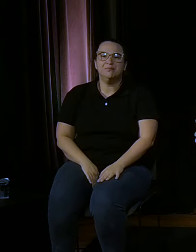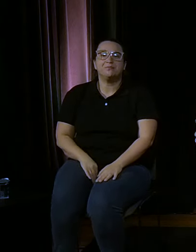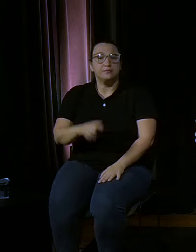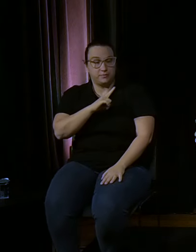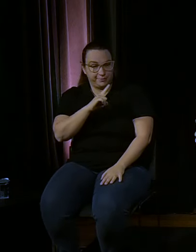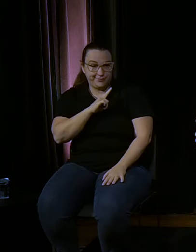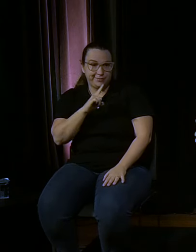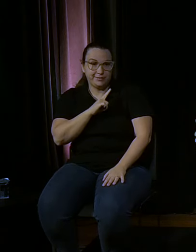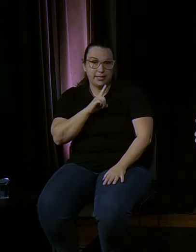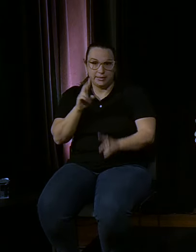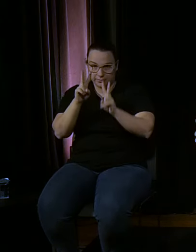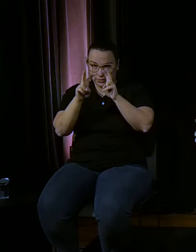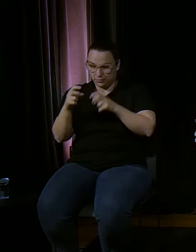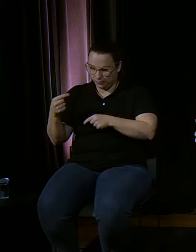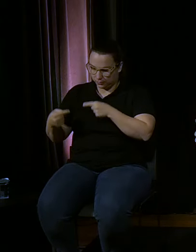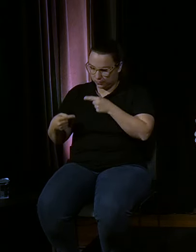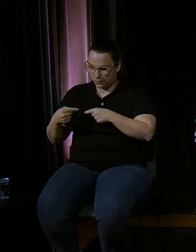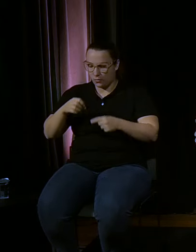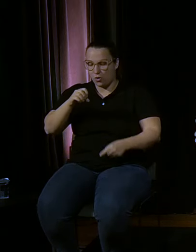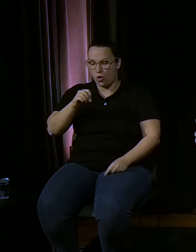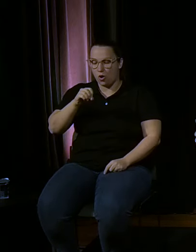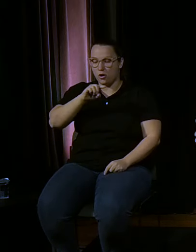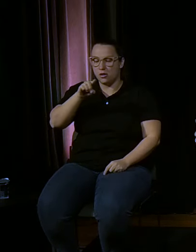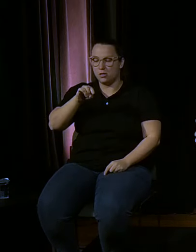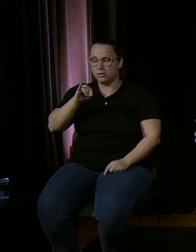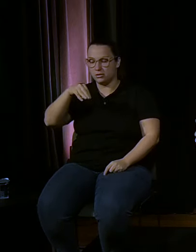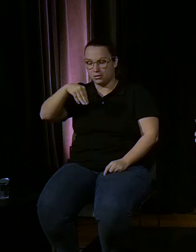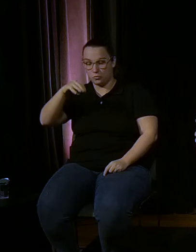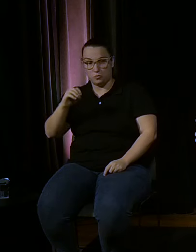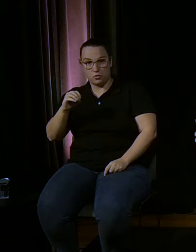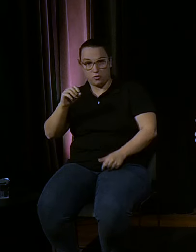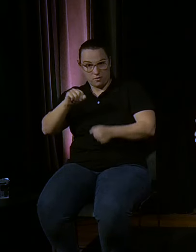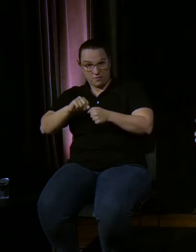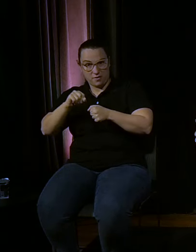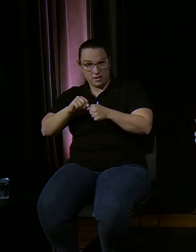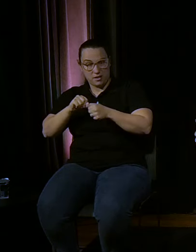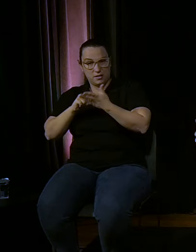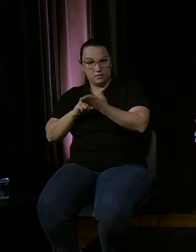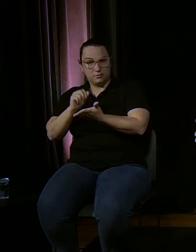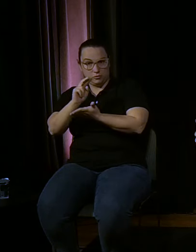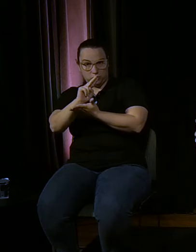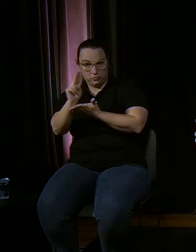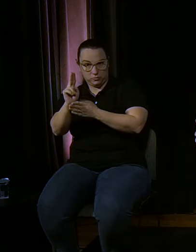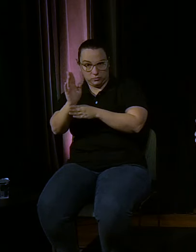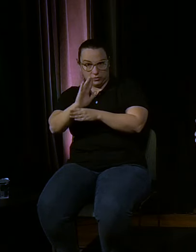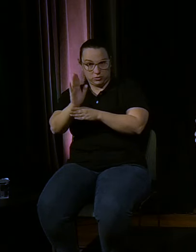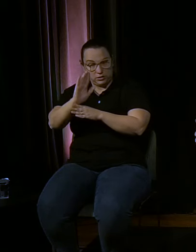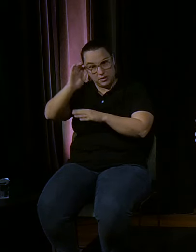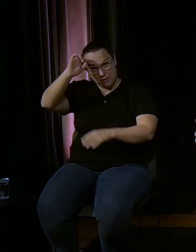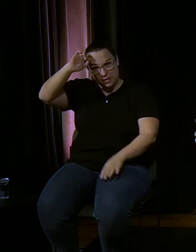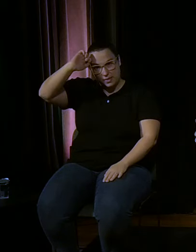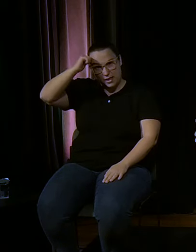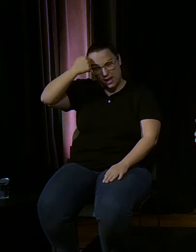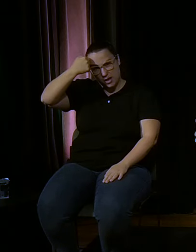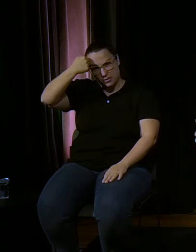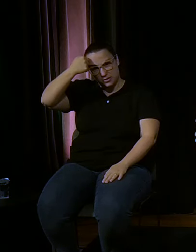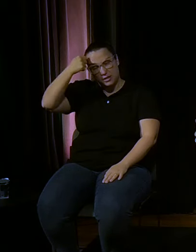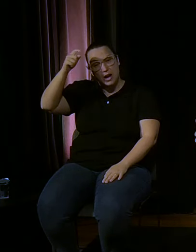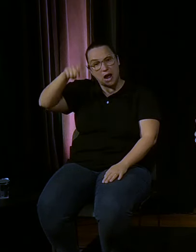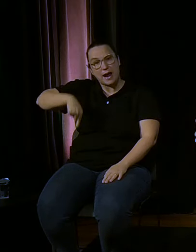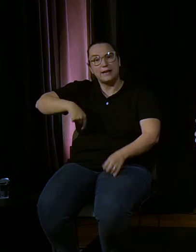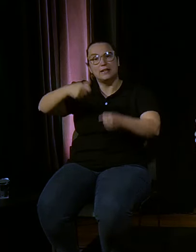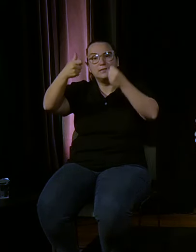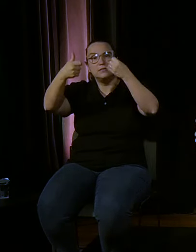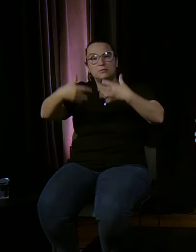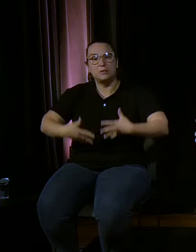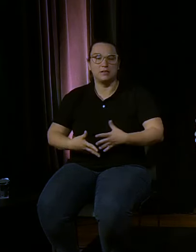jogo político que Zózimo faz, que está muito relacionado com essa nomeação do cinema negro, que é realmente